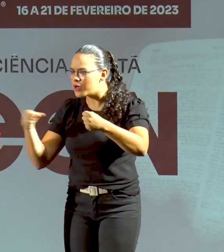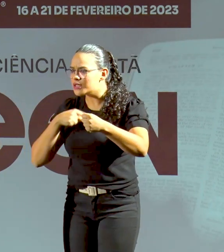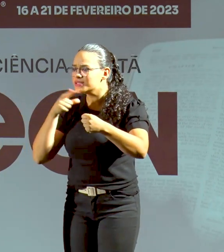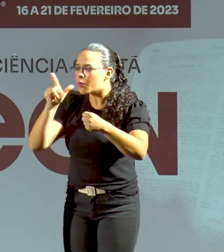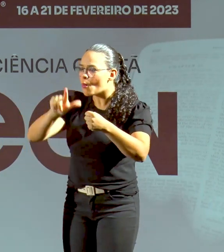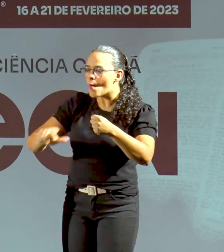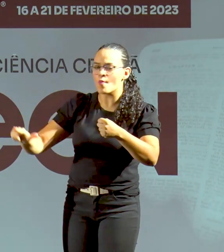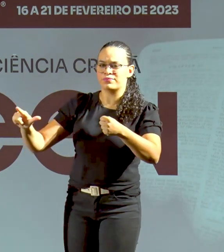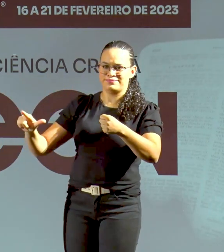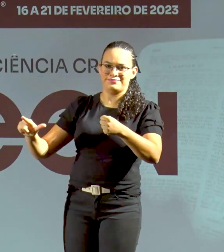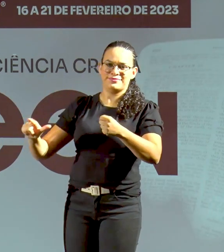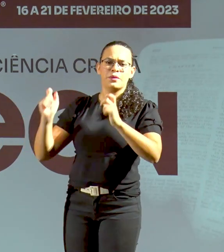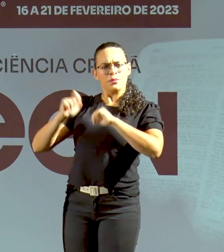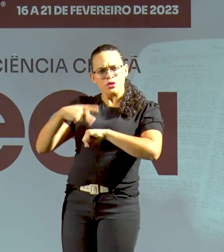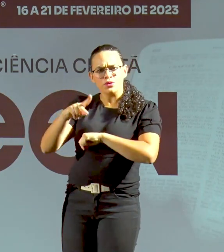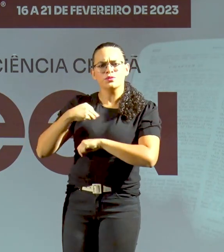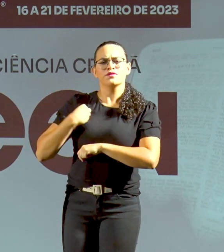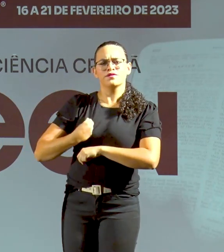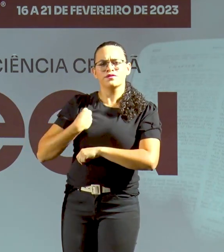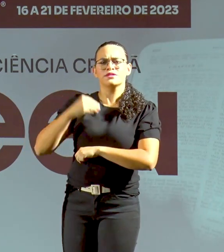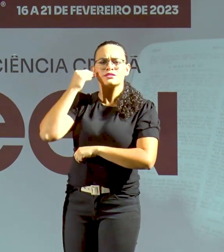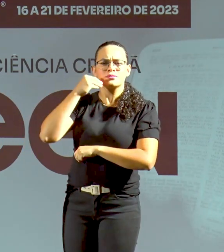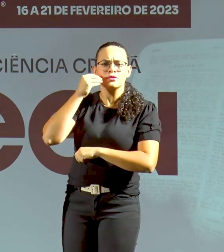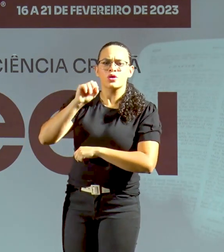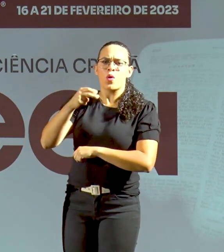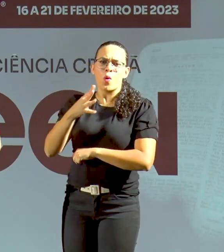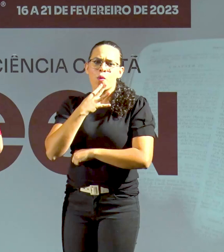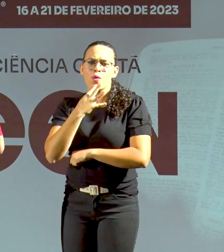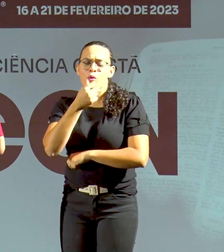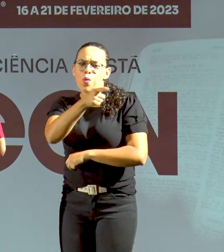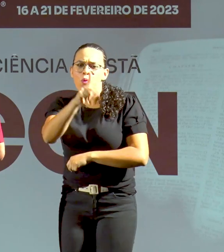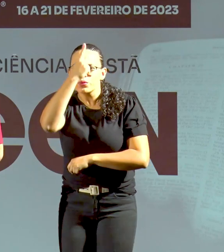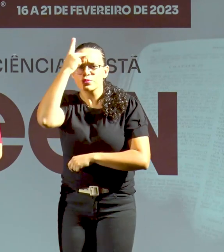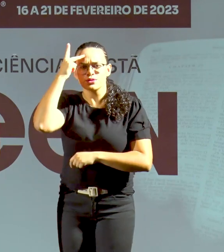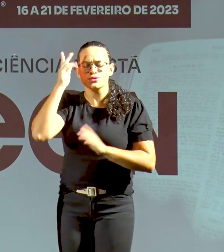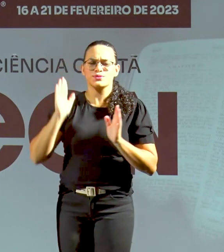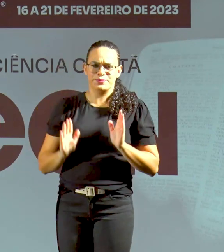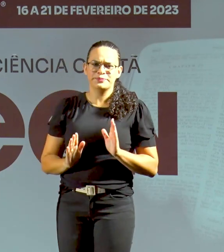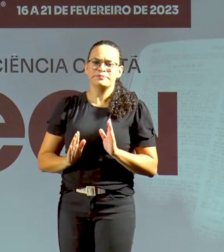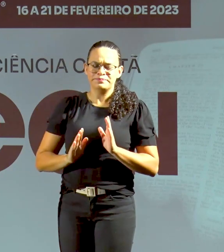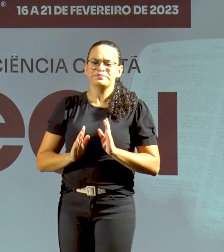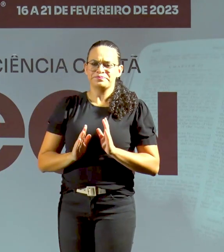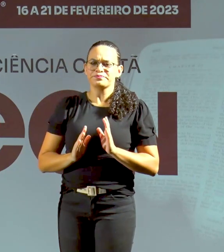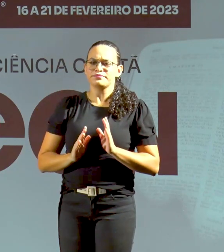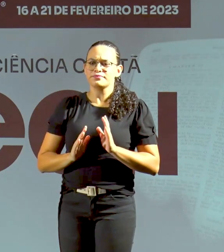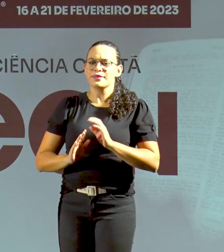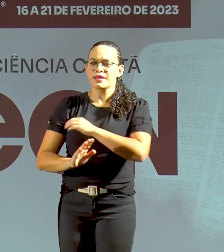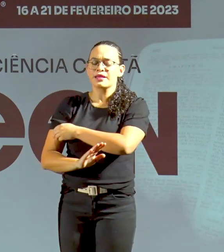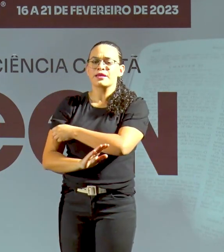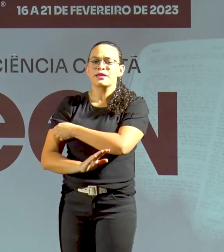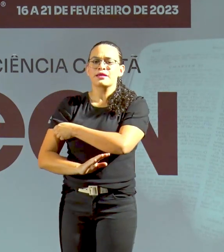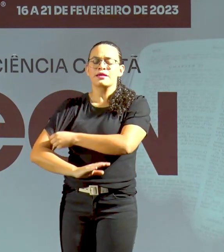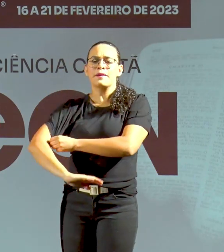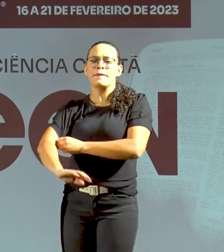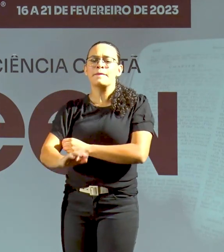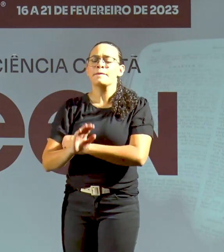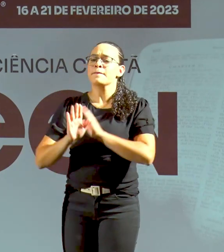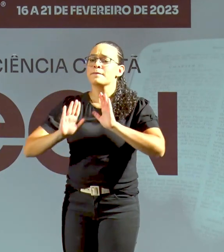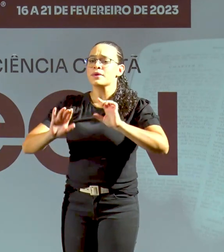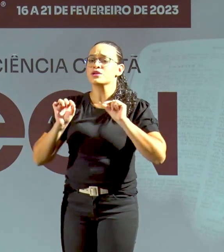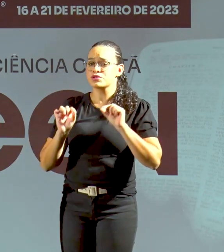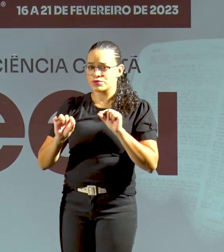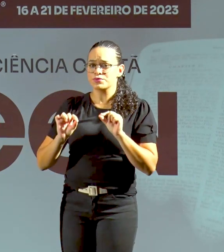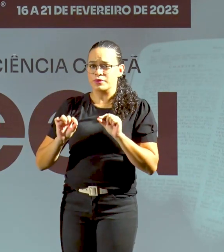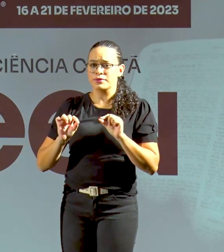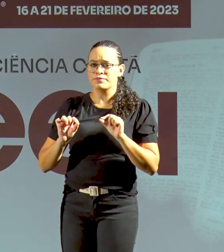tenha passado por isso pode ser que alguém próximo de você tenha passado por isso mas o fato é que a gente não passa